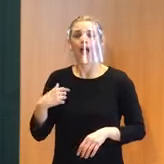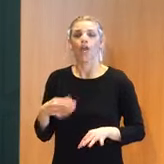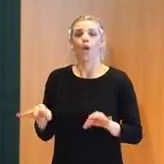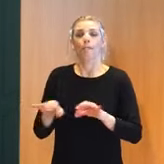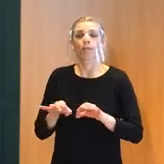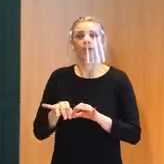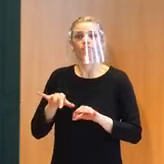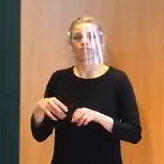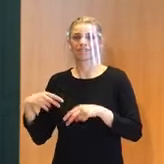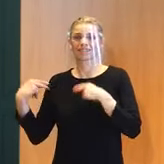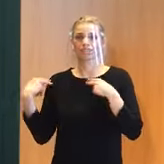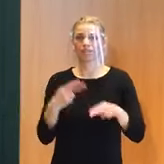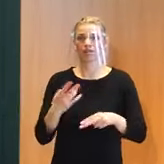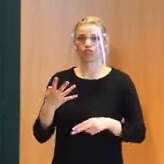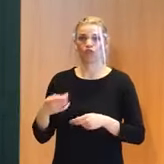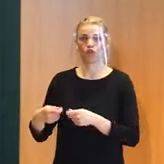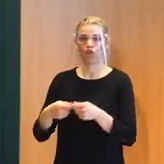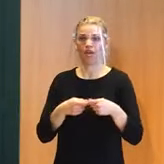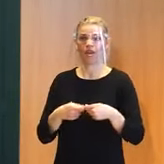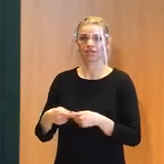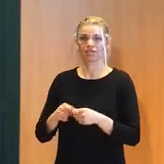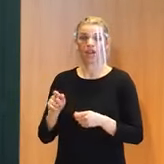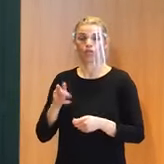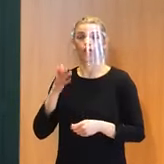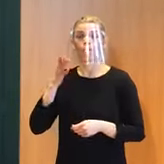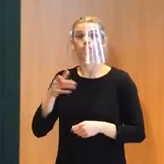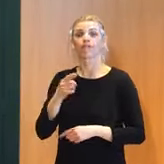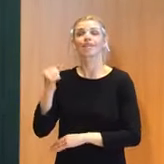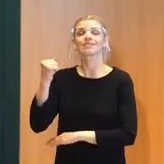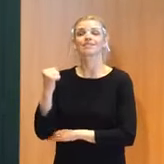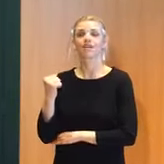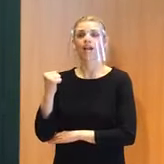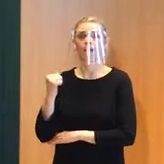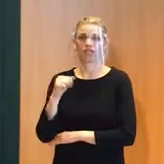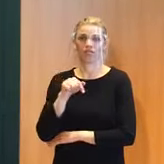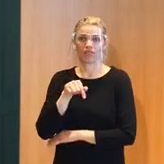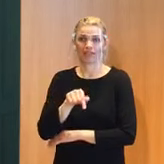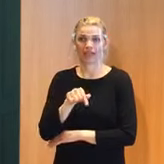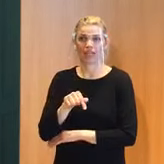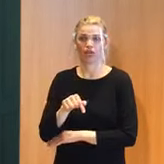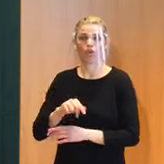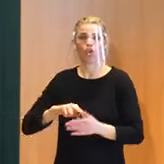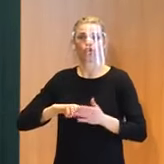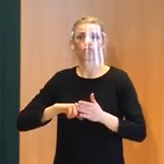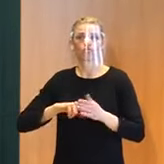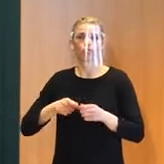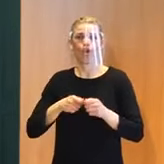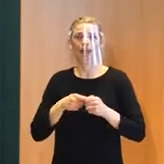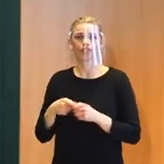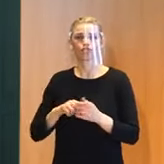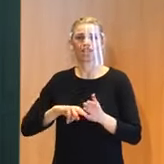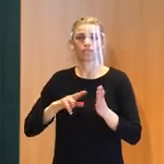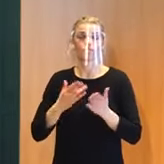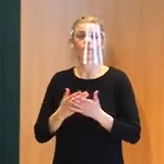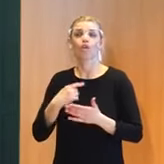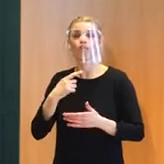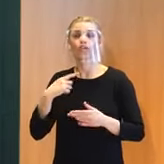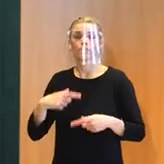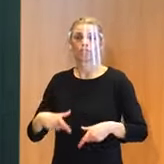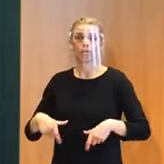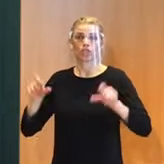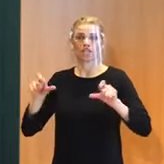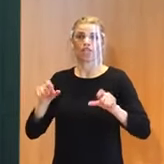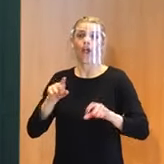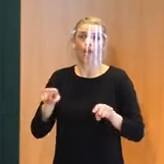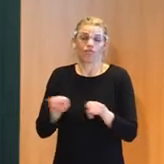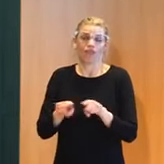do štvorkoalície, ktorá bude na základe tejto koaličnej zmluvy. Preto hovoríme o pozastavení, ale de facto je